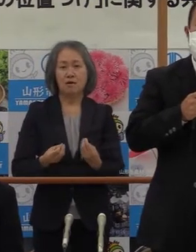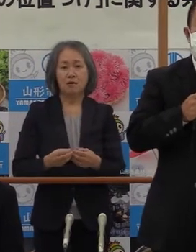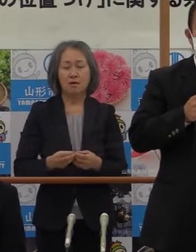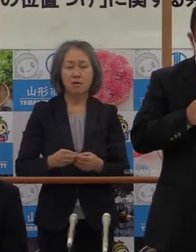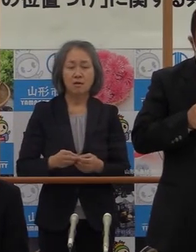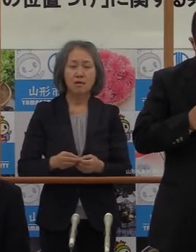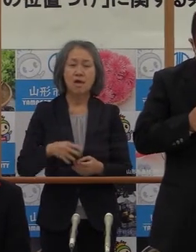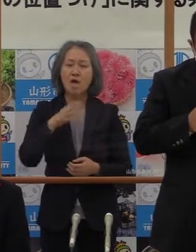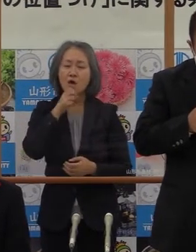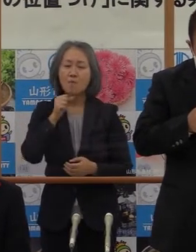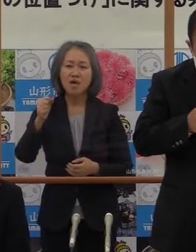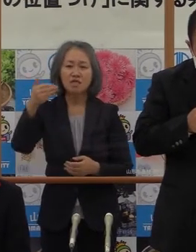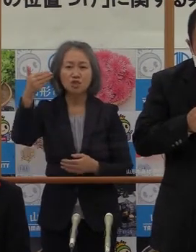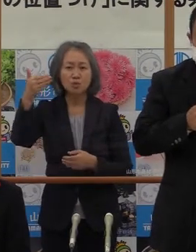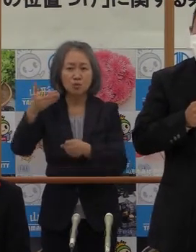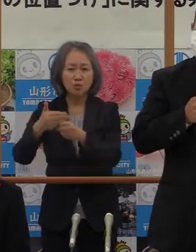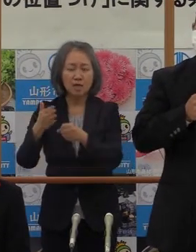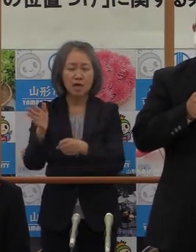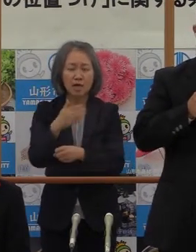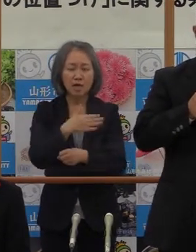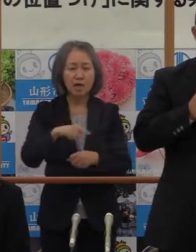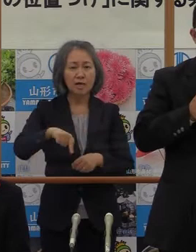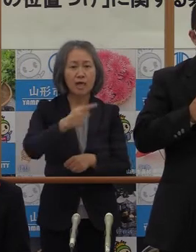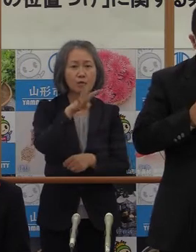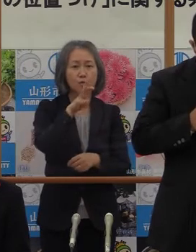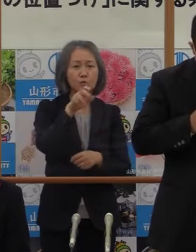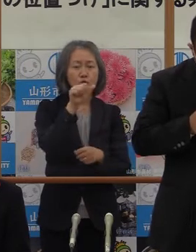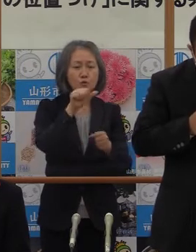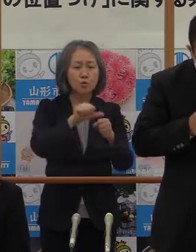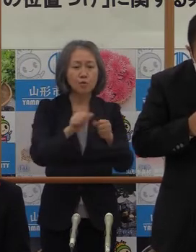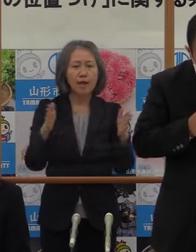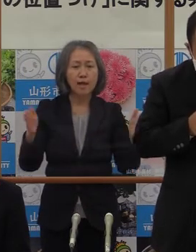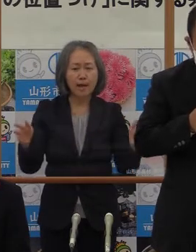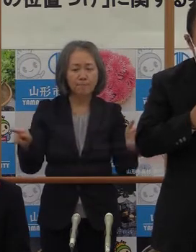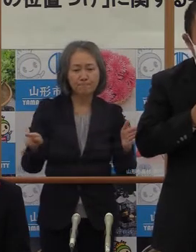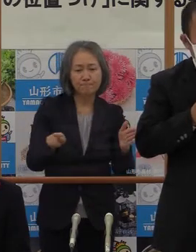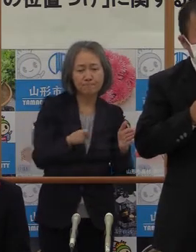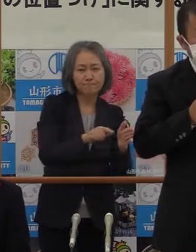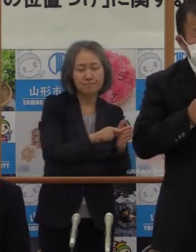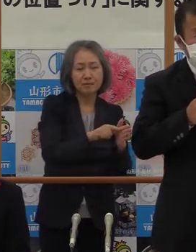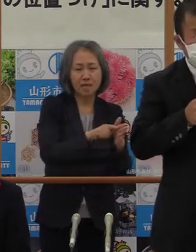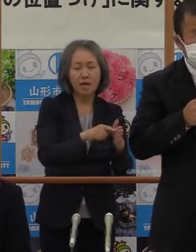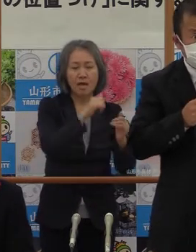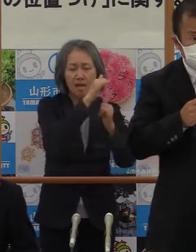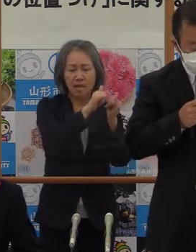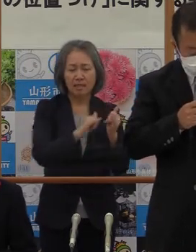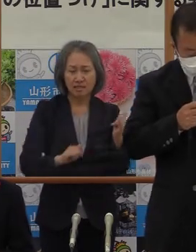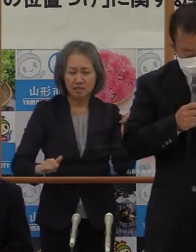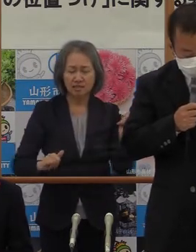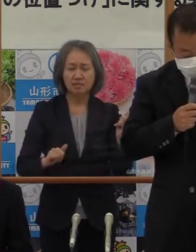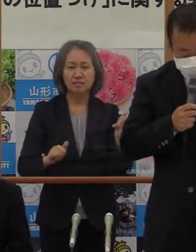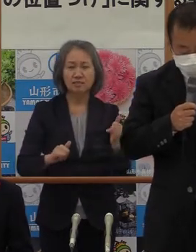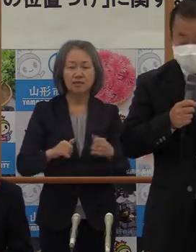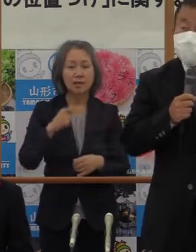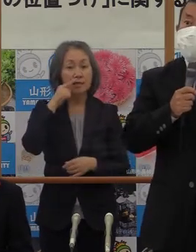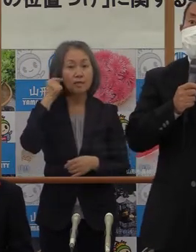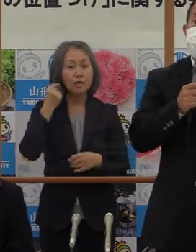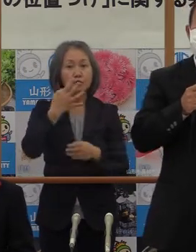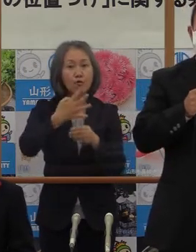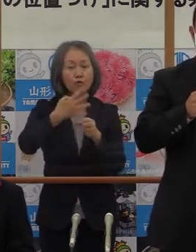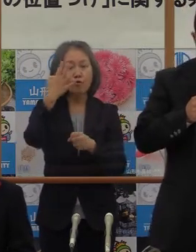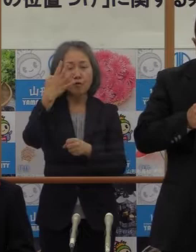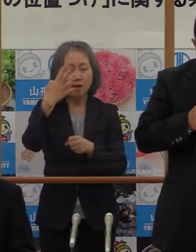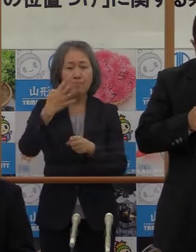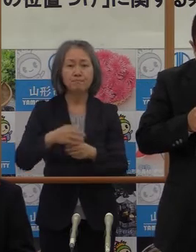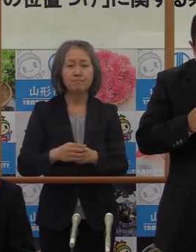明治9年から145年続いた料亭千歳館の歴史や大正4年に建てられました登